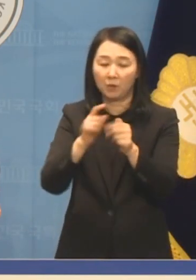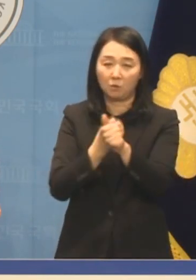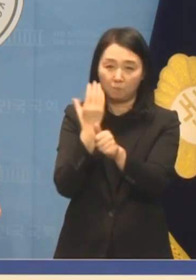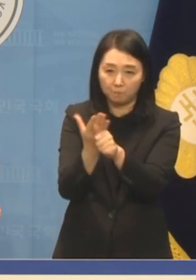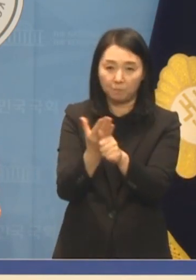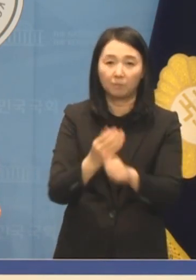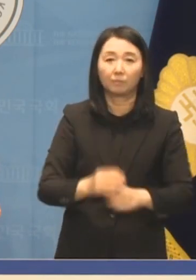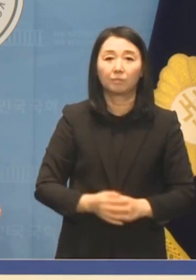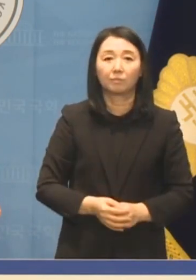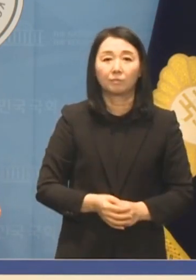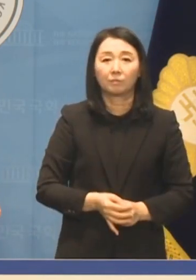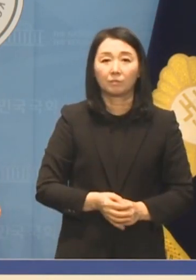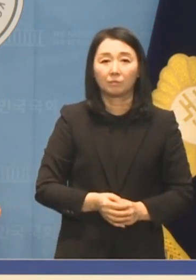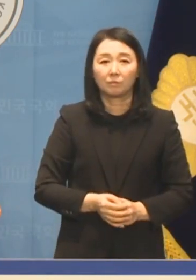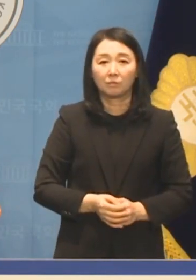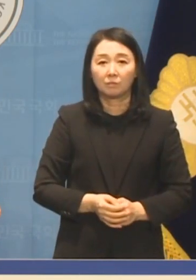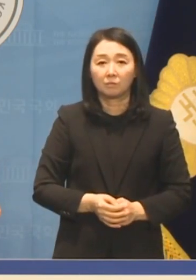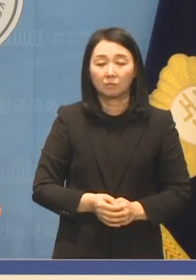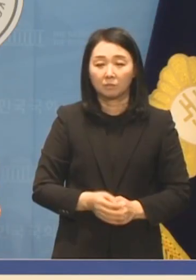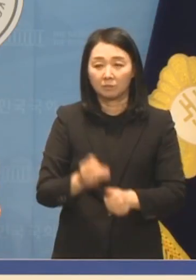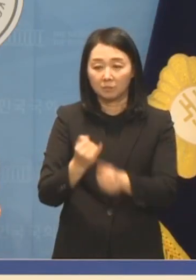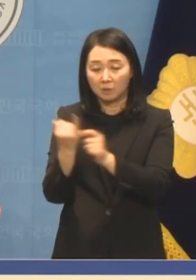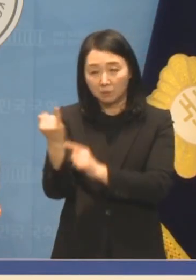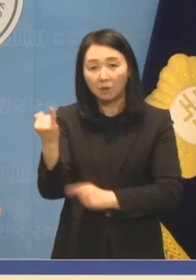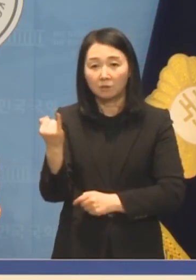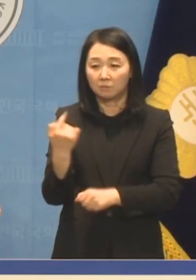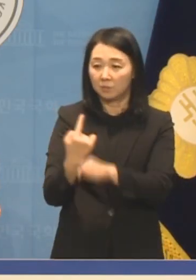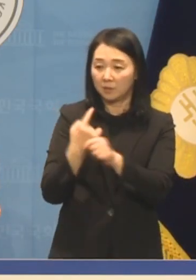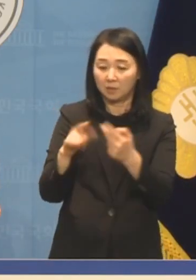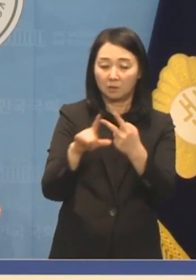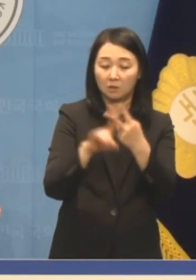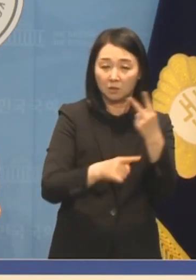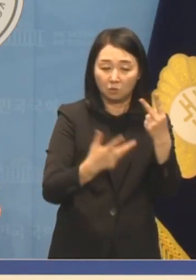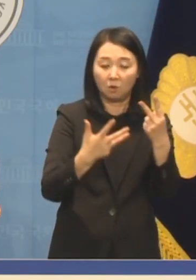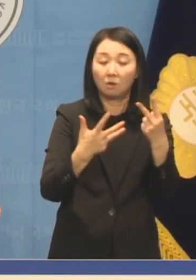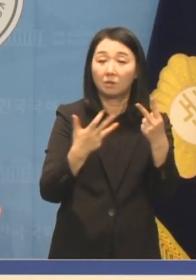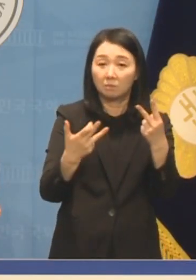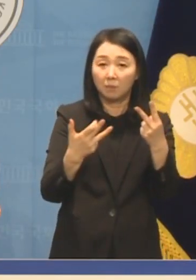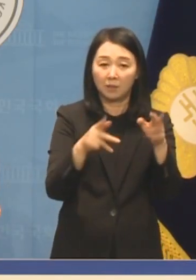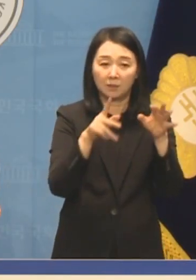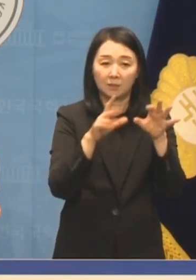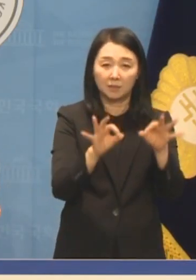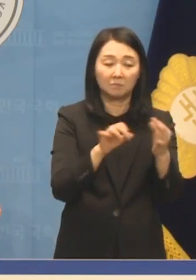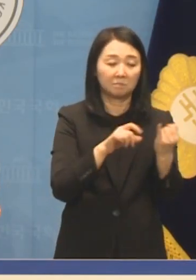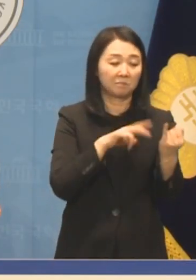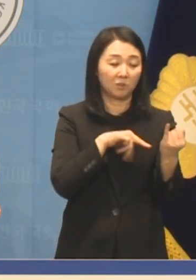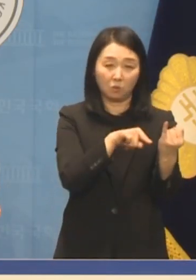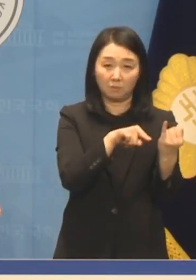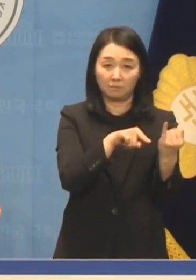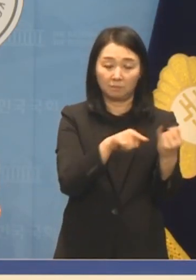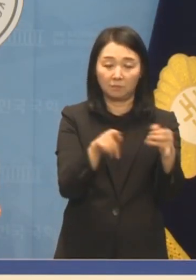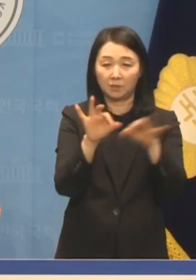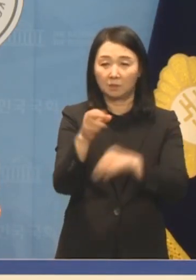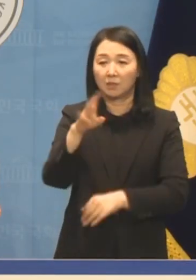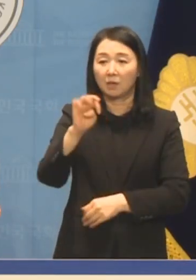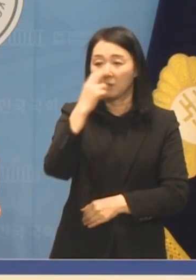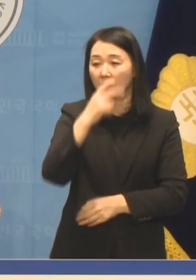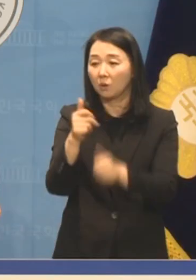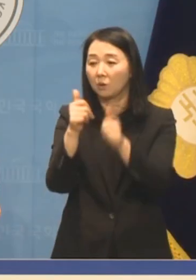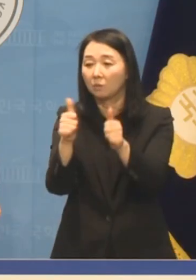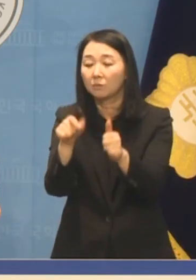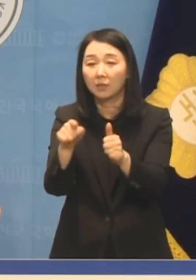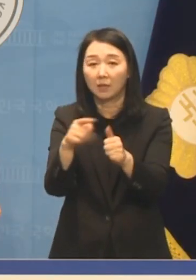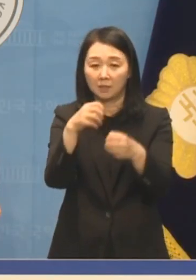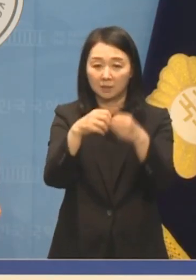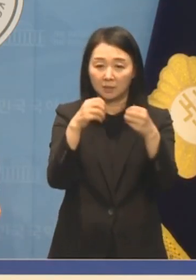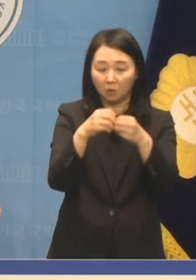고발합니다. 김건희는 작년 2월 18일 김영선 전 의원에게 김상민 전 검사가